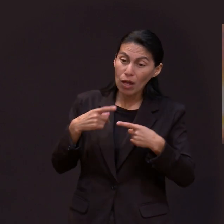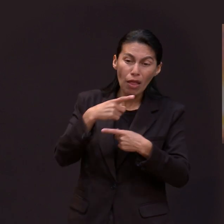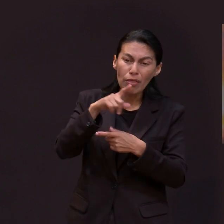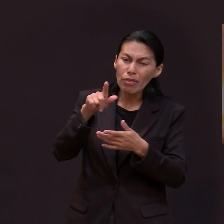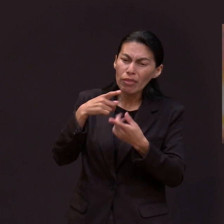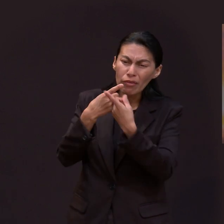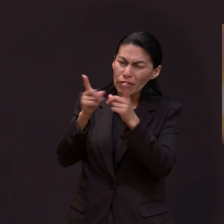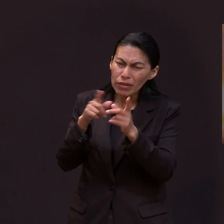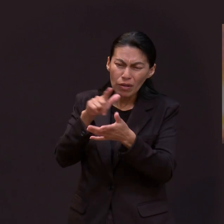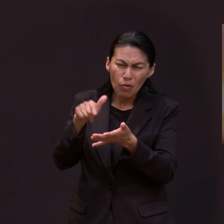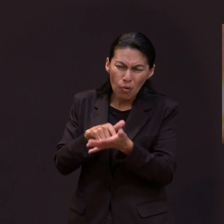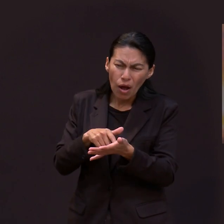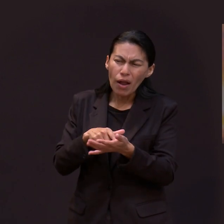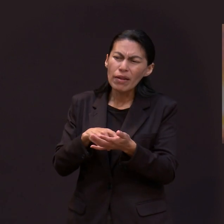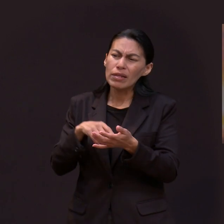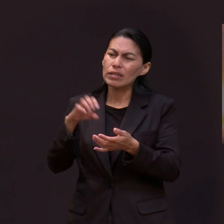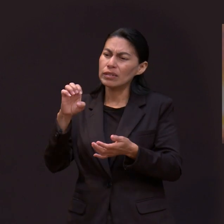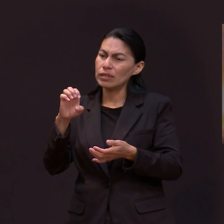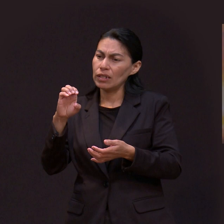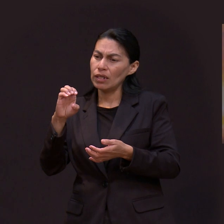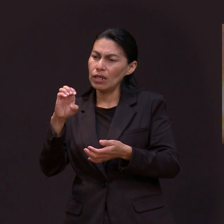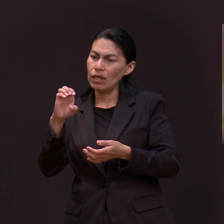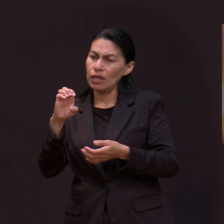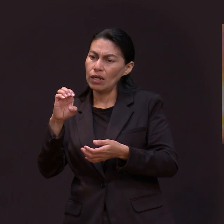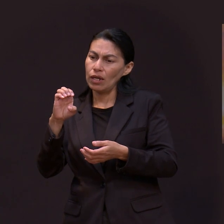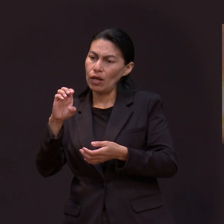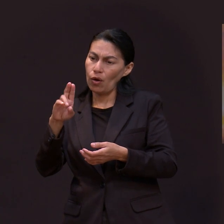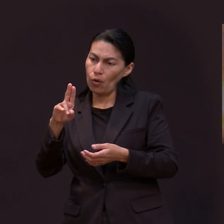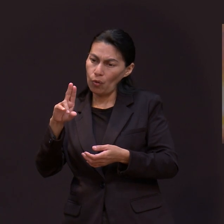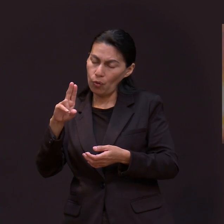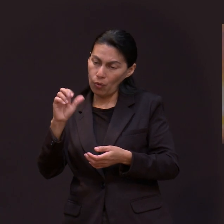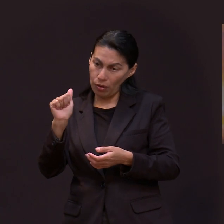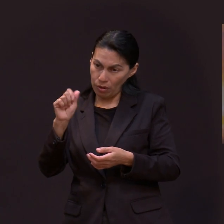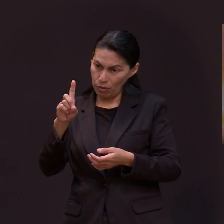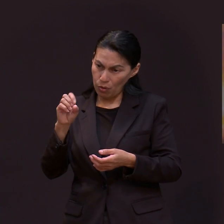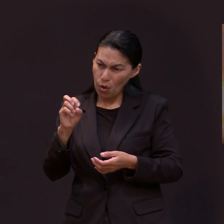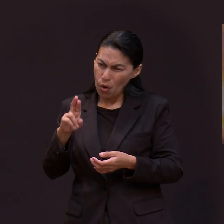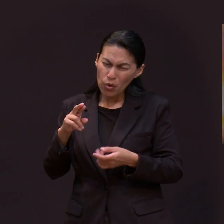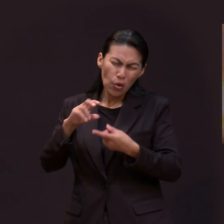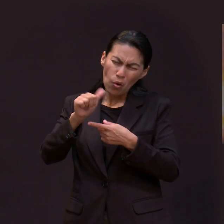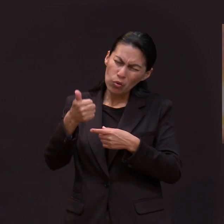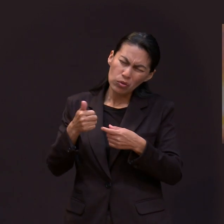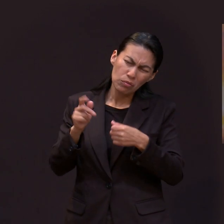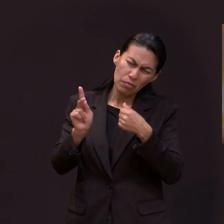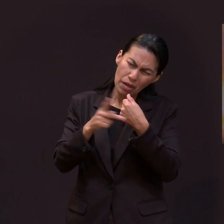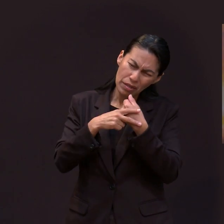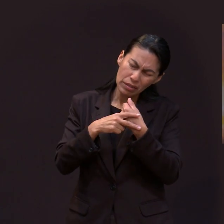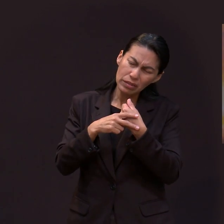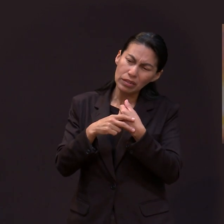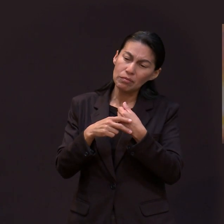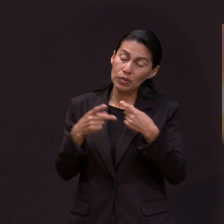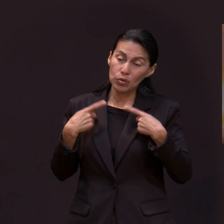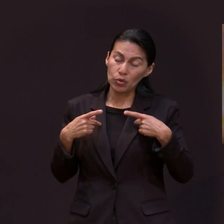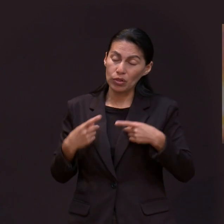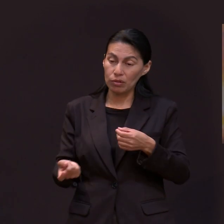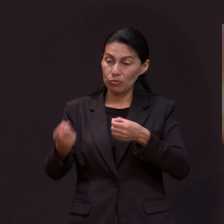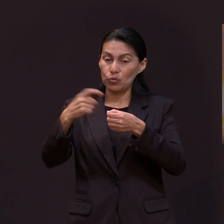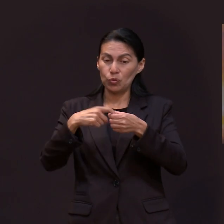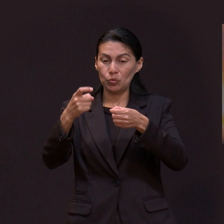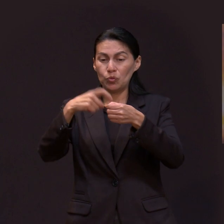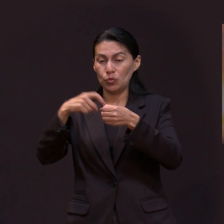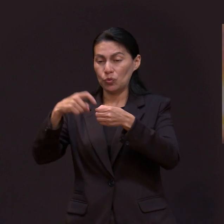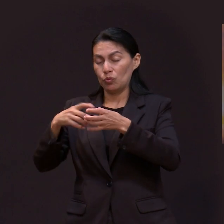distintos lugares tenemos un buen grupo de ecuador y de otros países más que se han unido pues dios ha sido